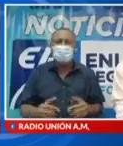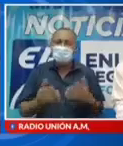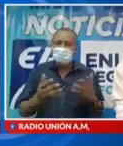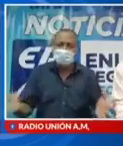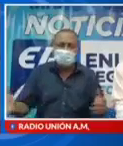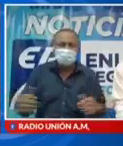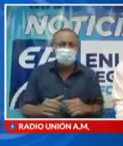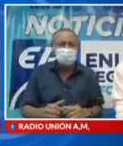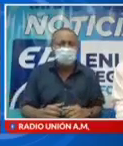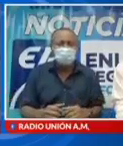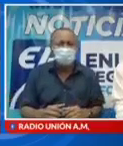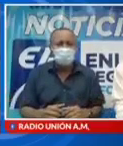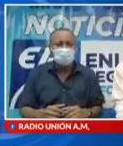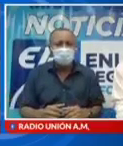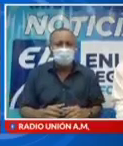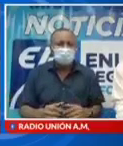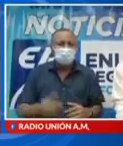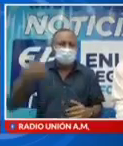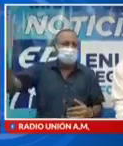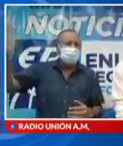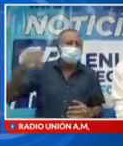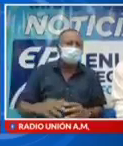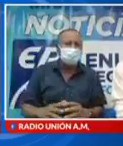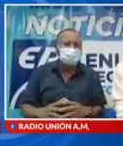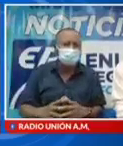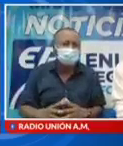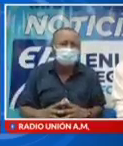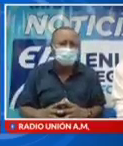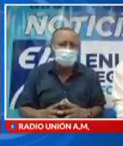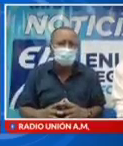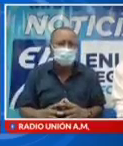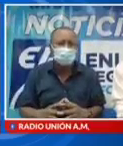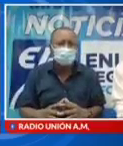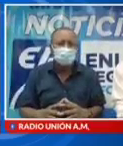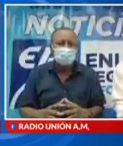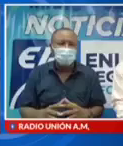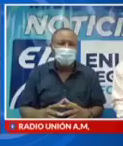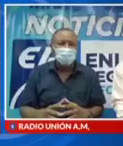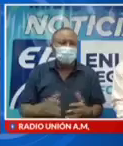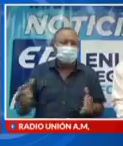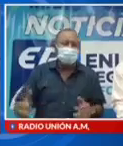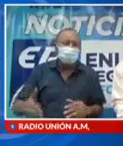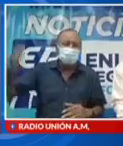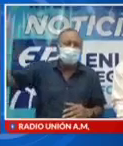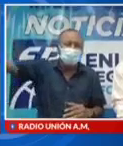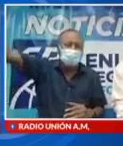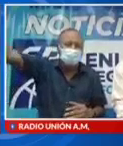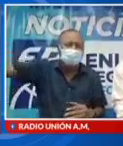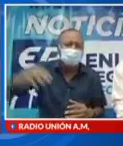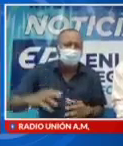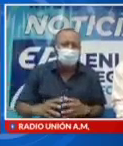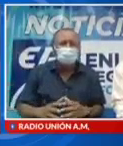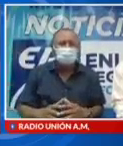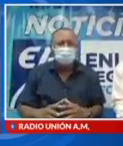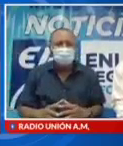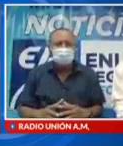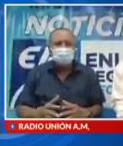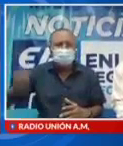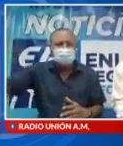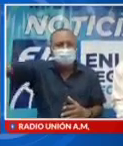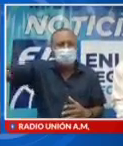detener. ¿Acaso qué? ¿Estarán asesorándolo desde Bélgica? ¿O estarán asesorándolo desde